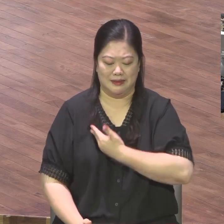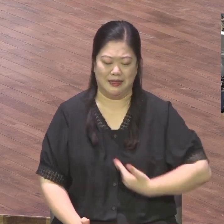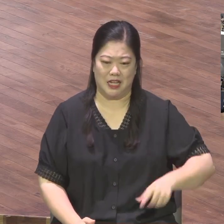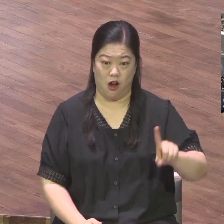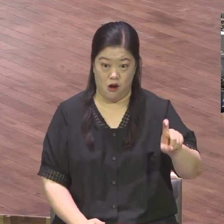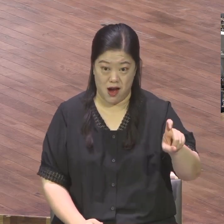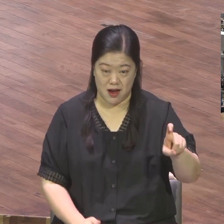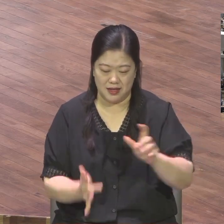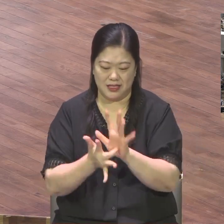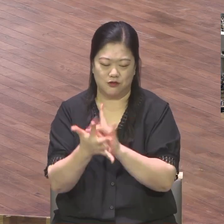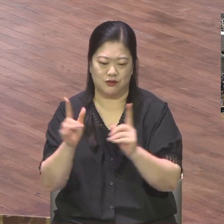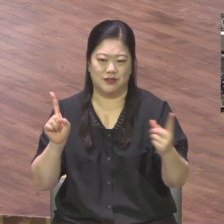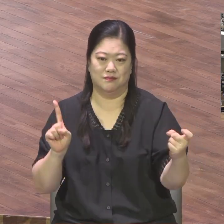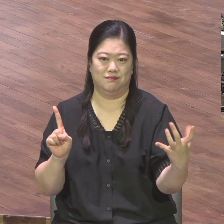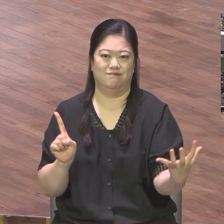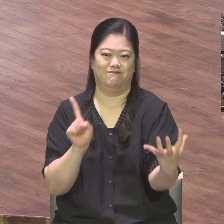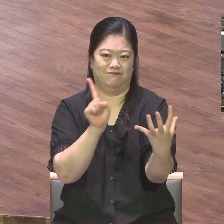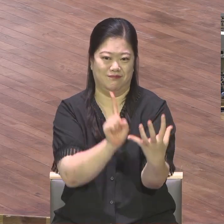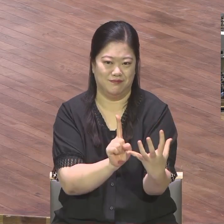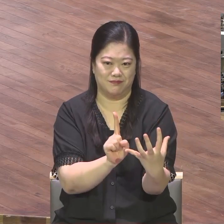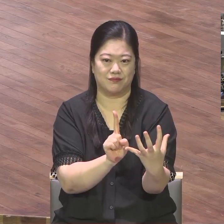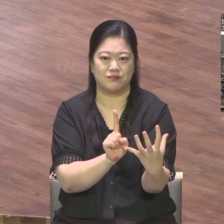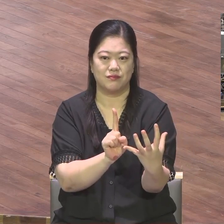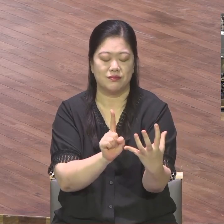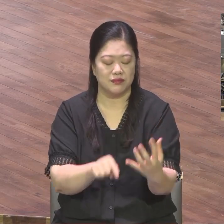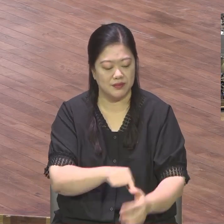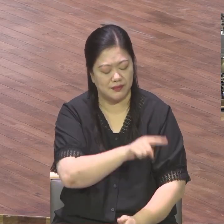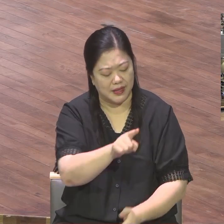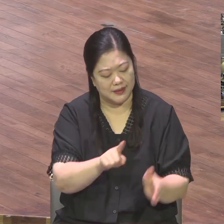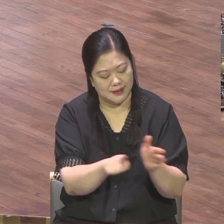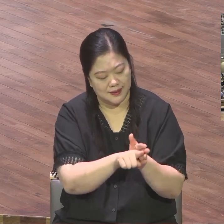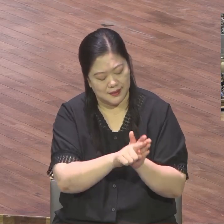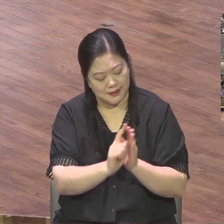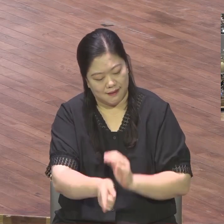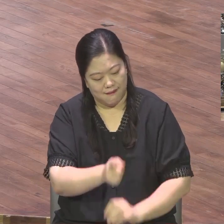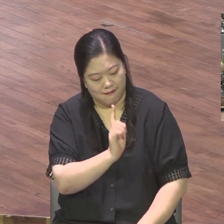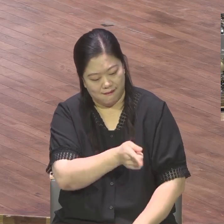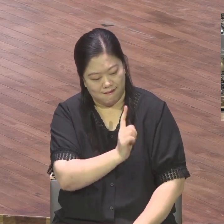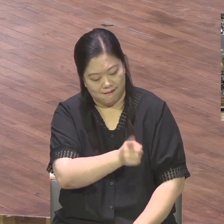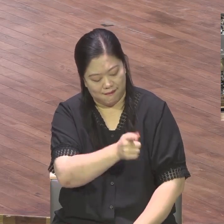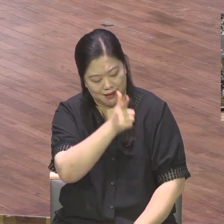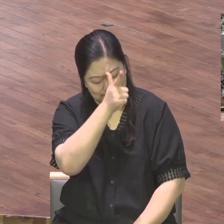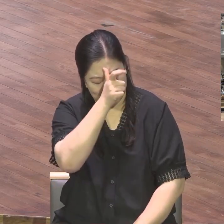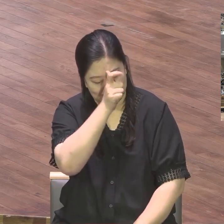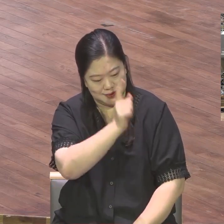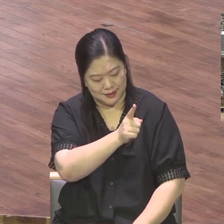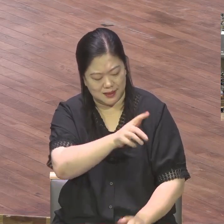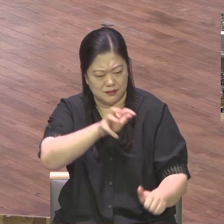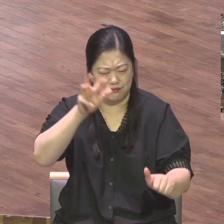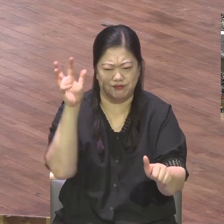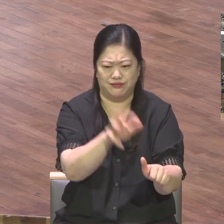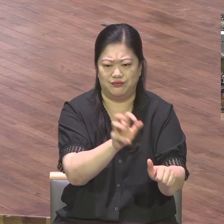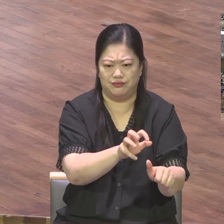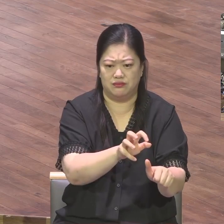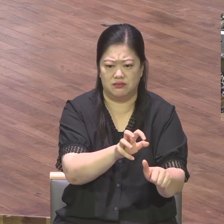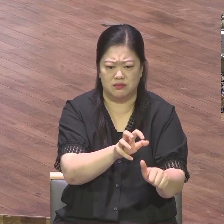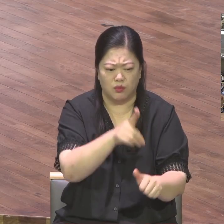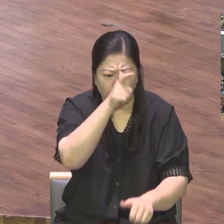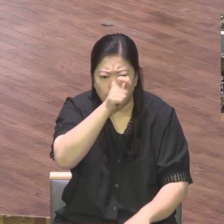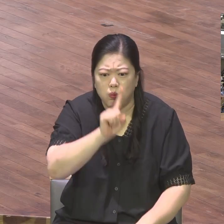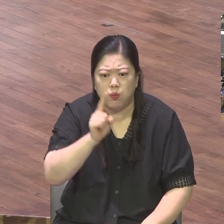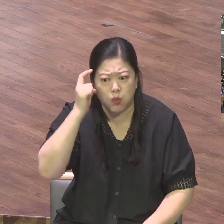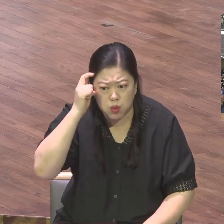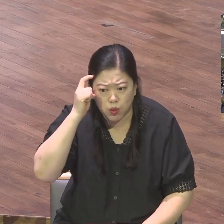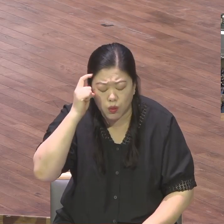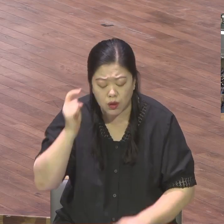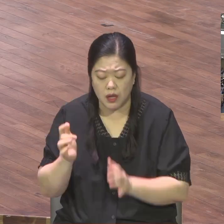때에 예수께서 그들에게 나타나사 그들의 믿음 없는 것과 마음이 완악한 것을 꾸짖으시니 이는 자기가 살아난 것을